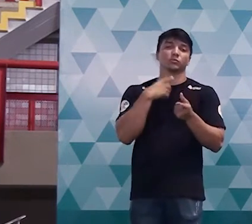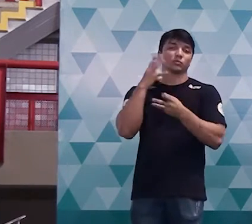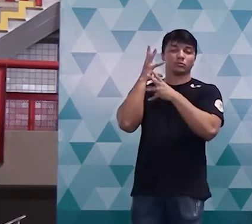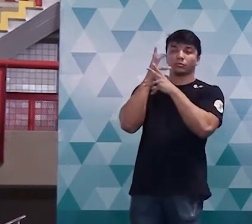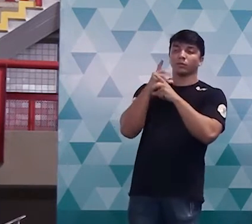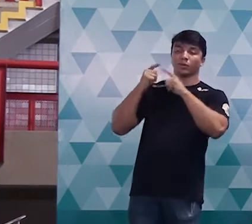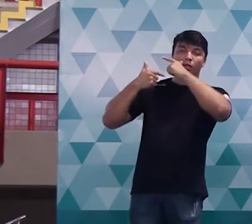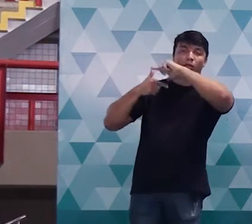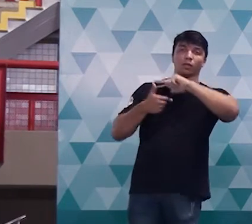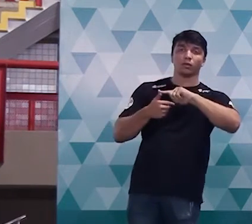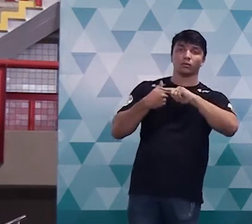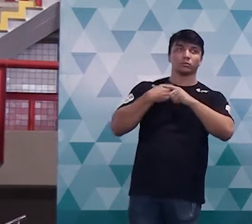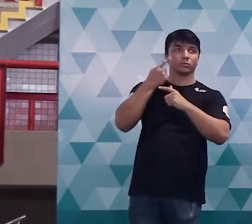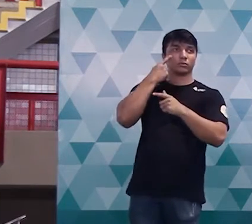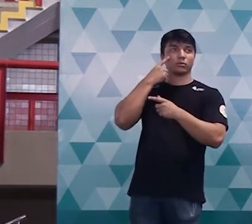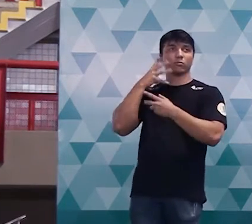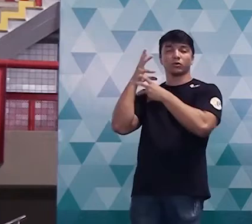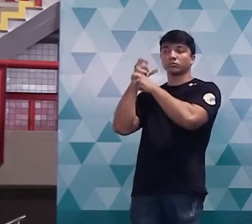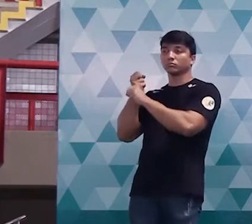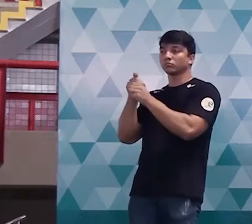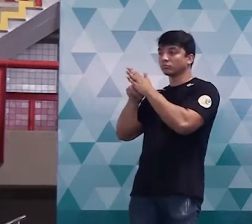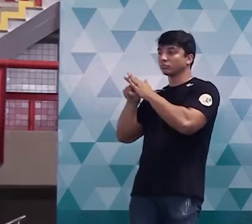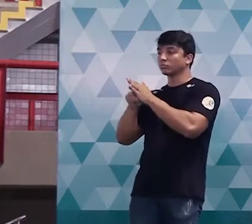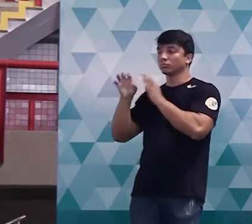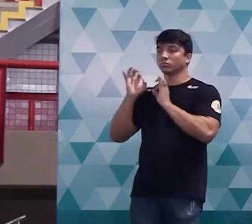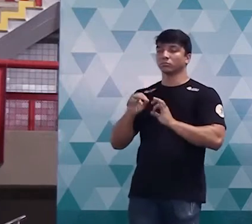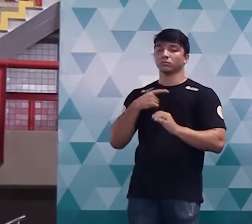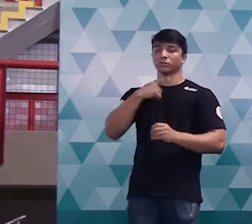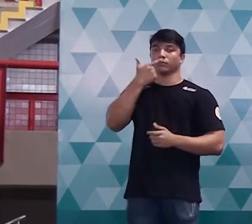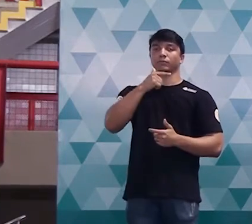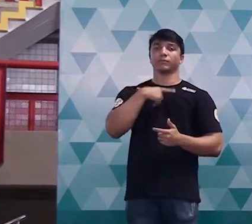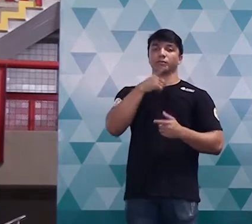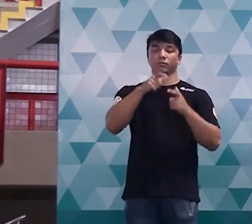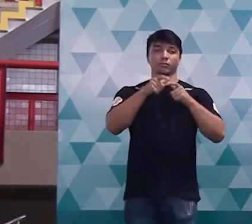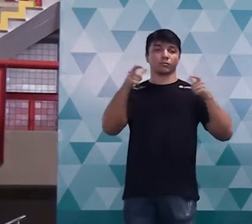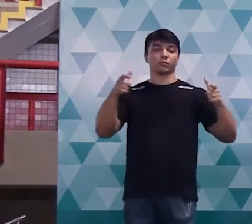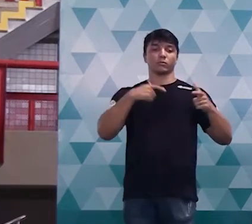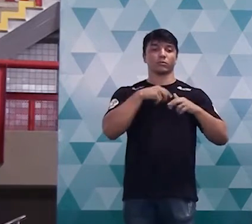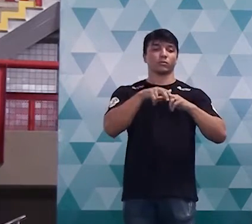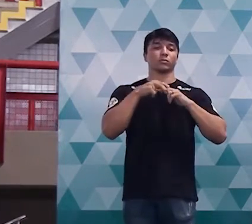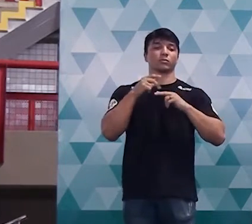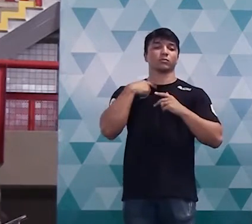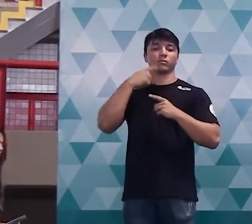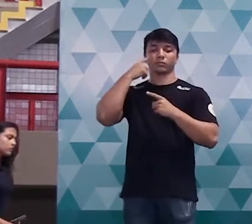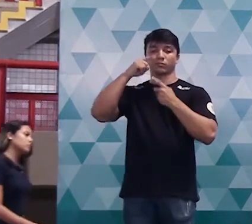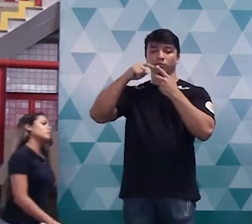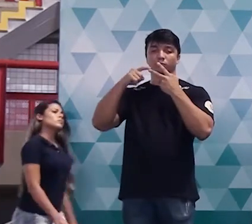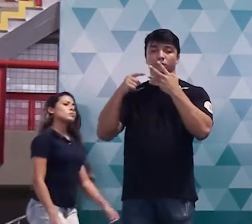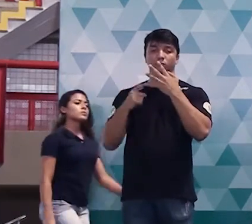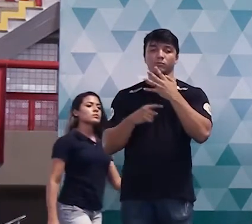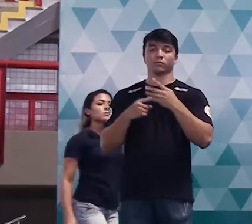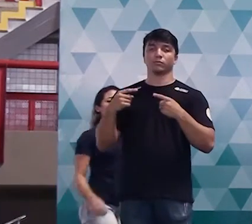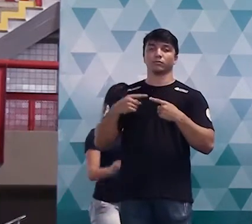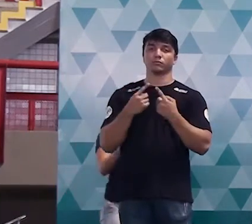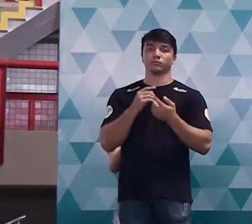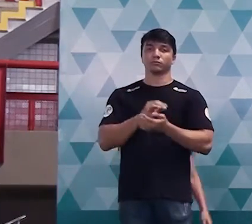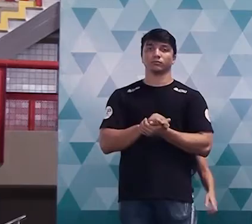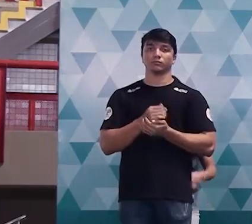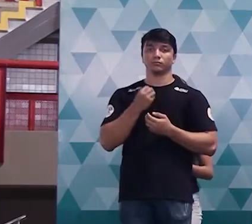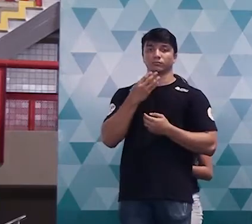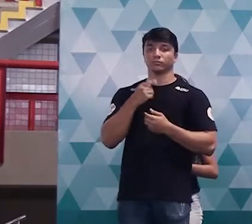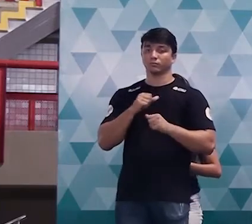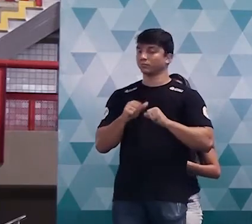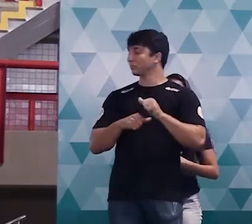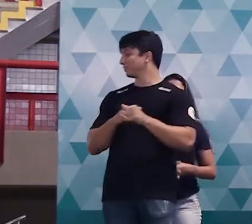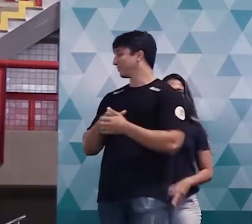versão. A história crítica que lhe busca, obviamente, uma criticidade maior, observa as várias possibilidades. Muito bem, vamos